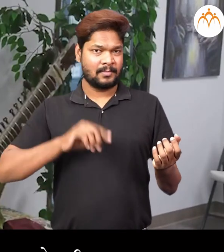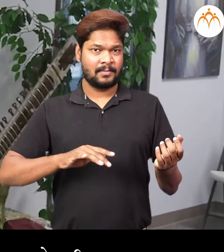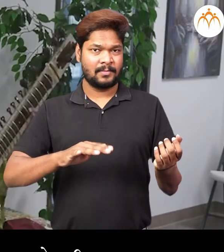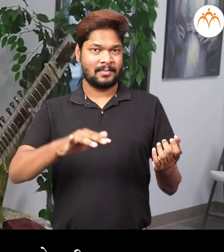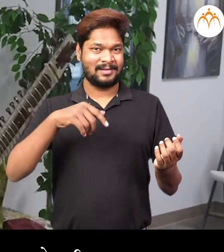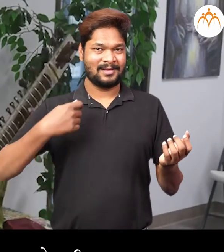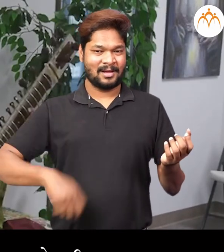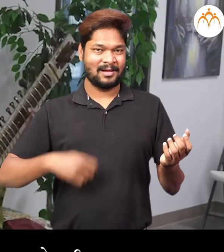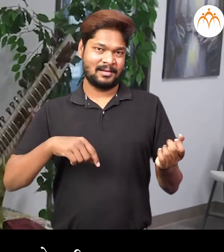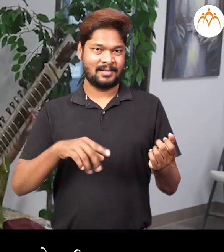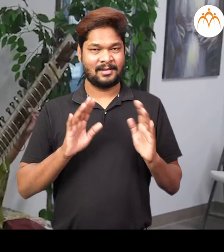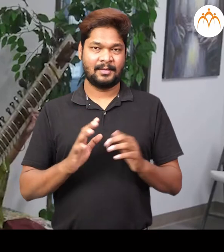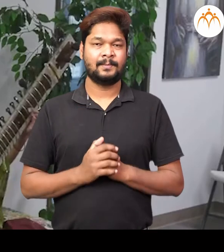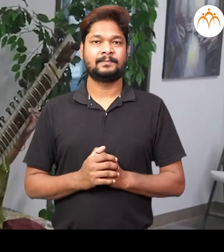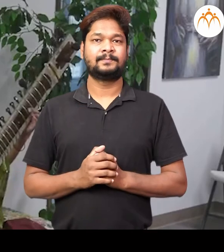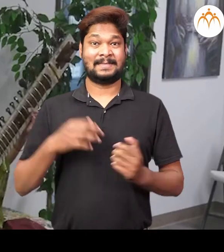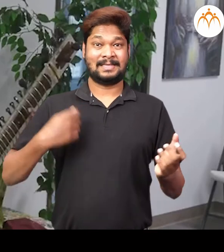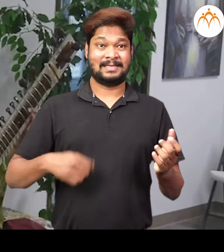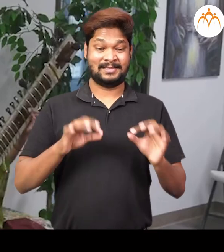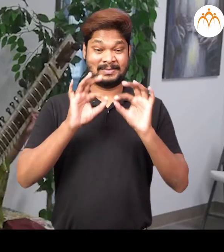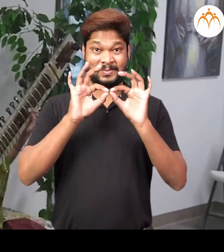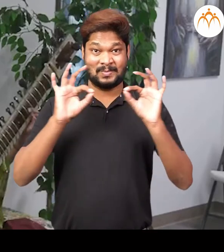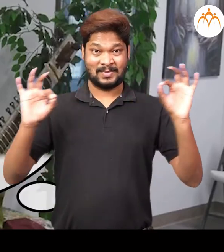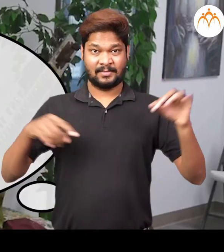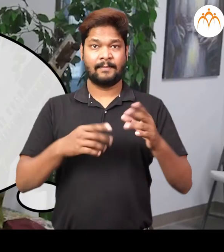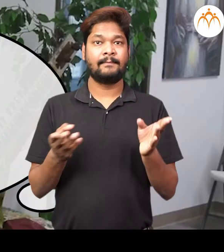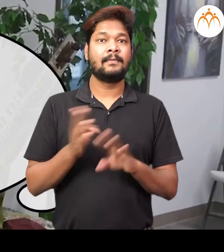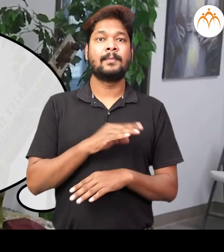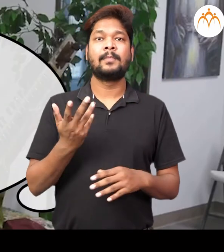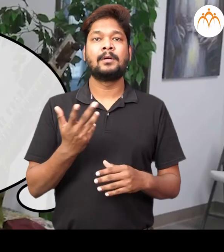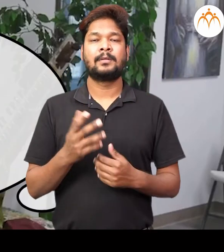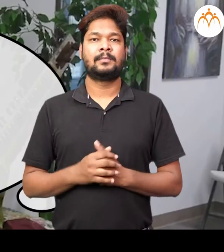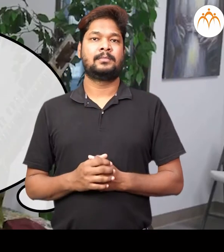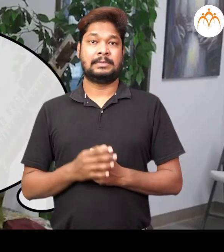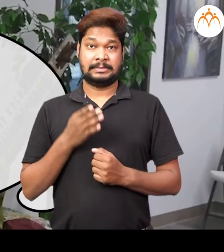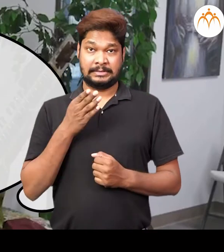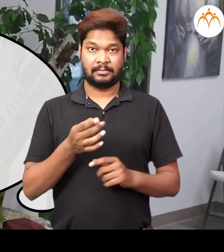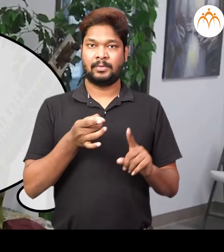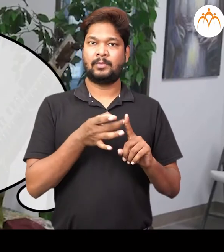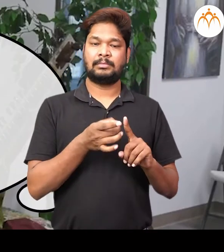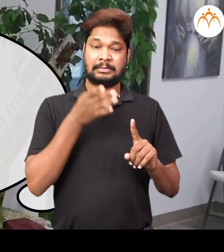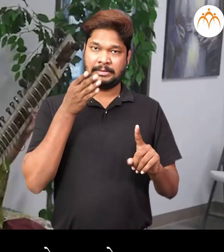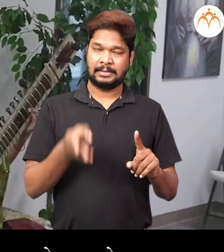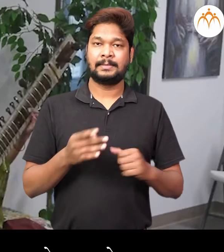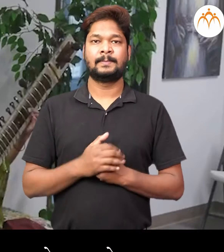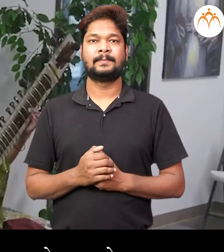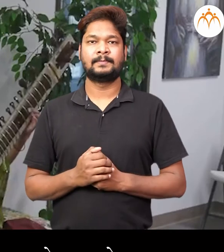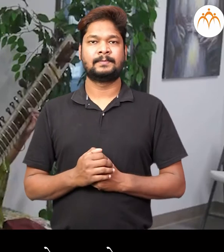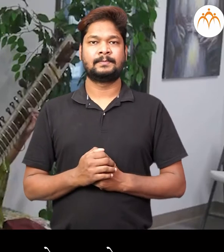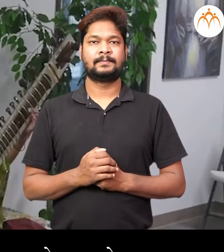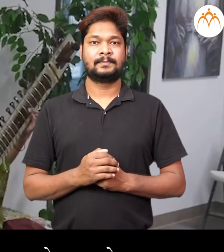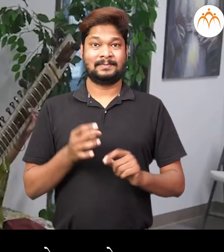हे अतिशय सुरेल आहे ना? पण मला सांगा, ह्या वाद्यांच्या तारा कशापासून बनवल्या आहेत?